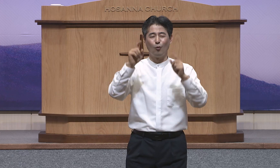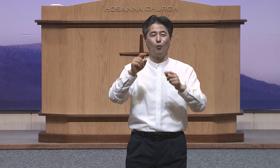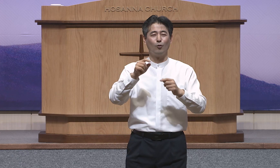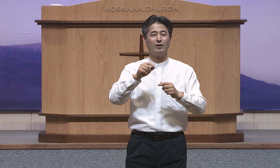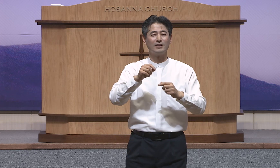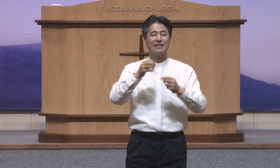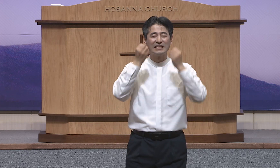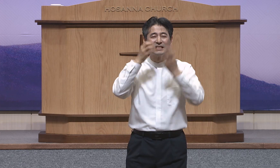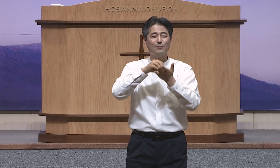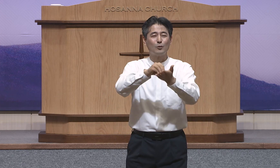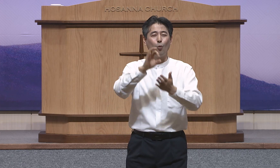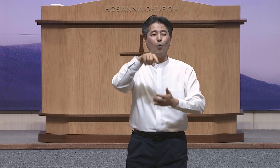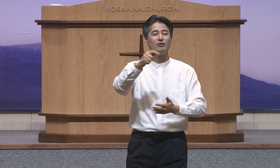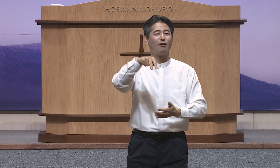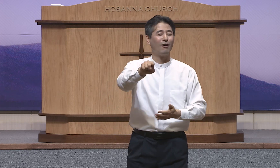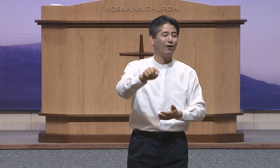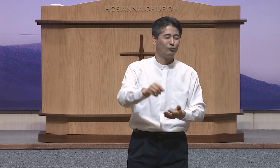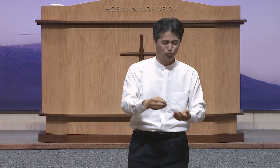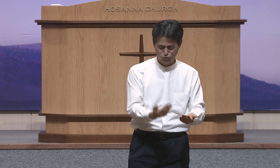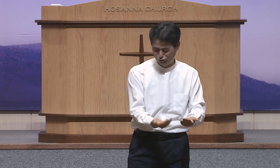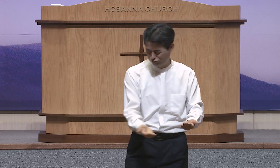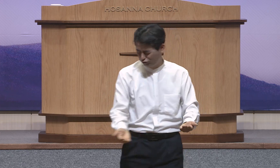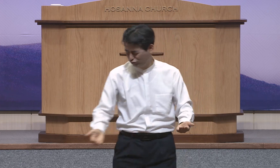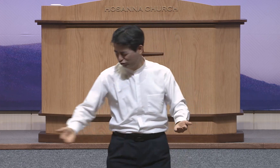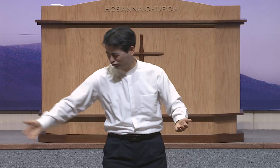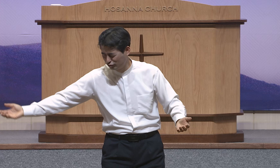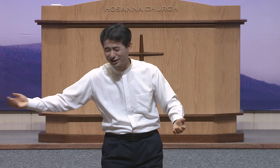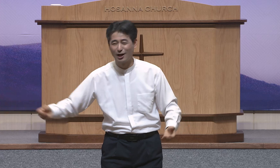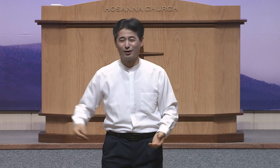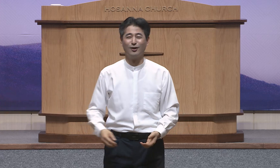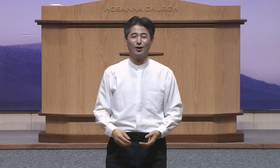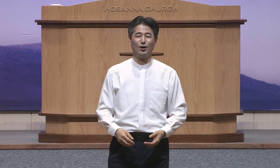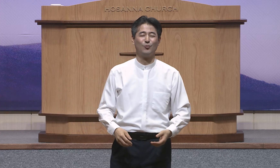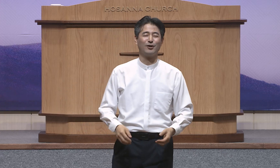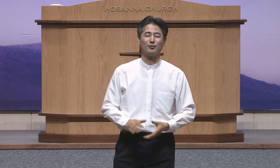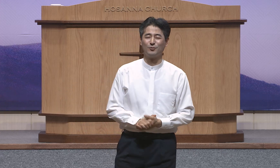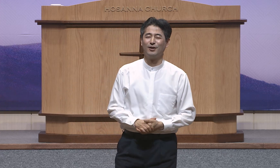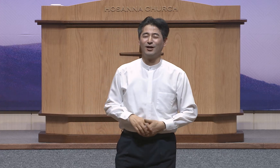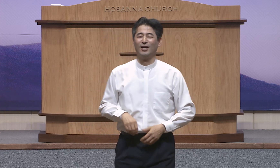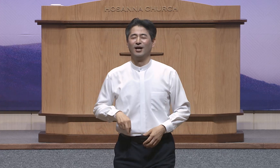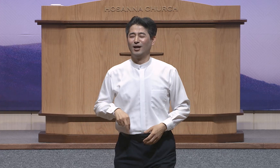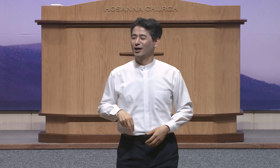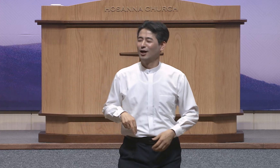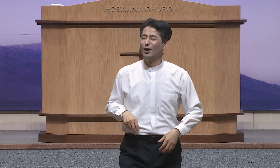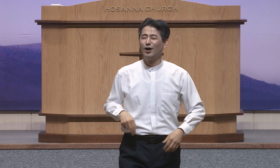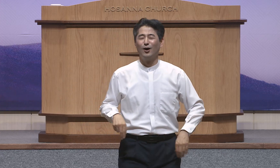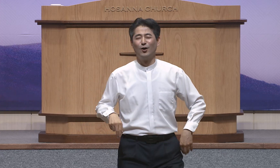대학교 원서를 신입 원서들을 많이 팔고 있었어요. 그래서 제가 걸어가다가